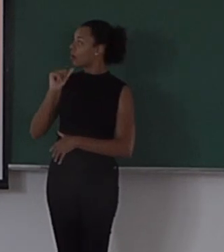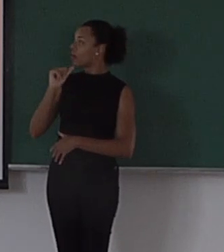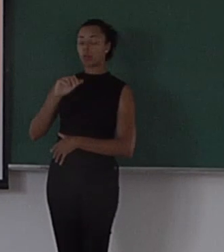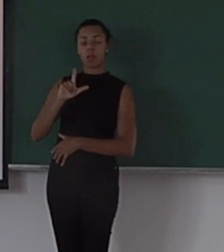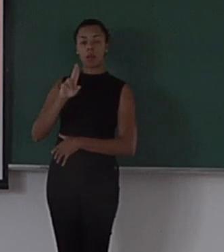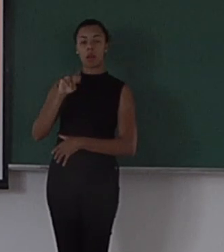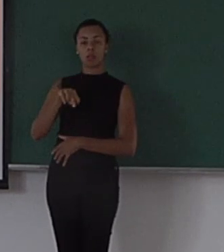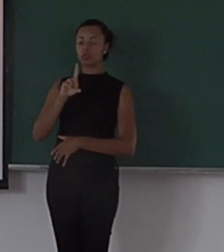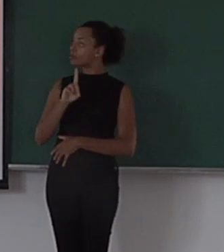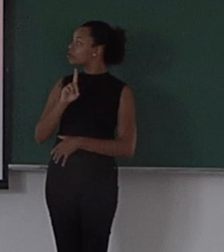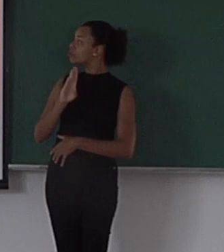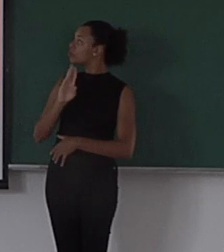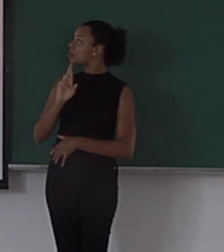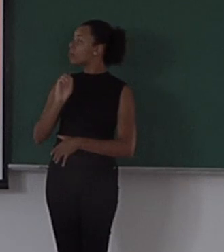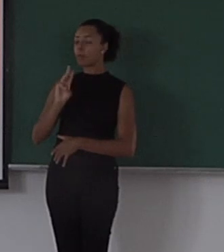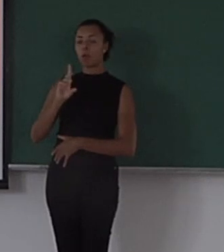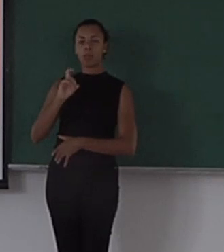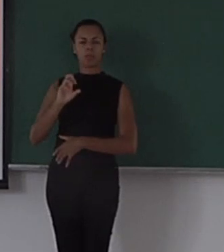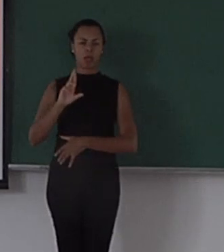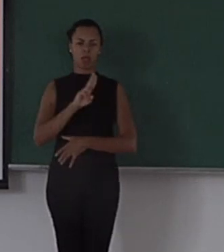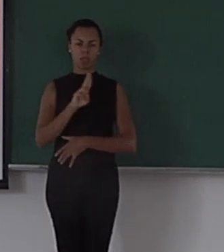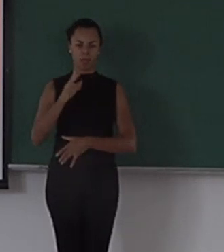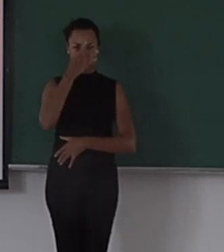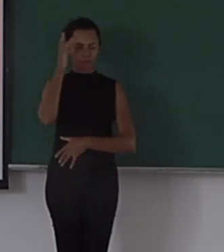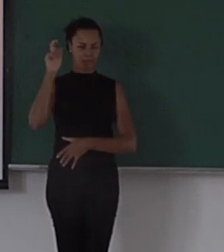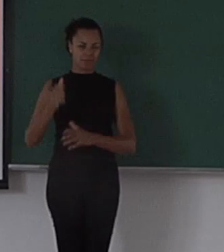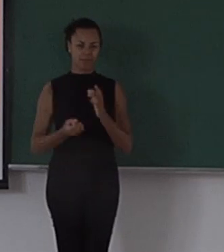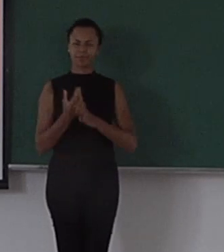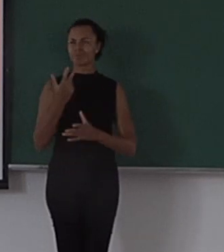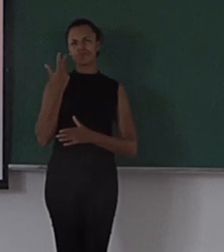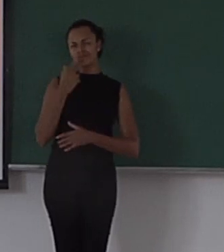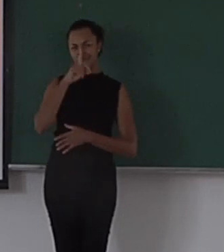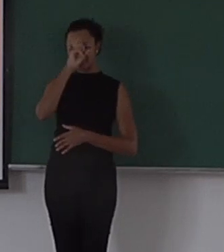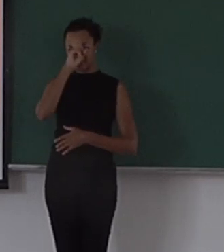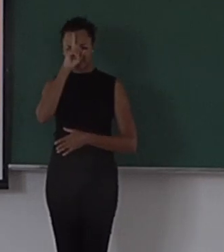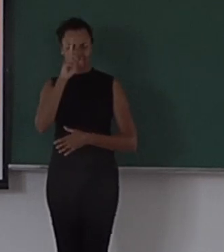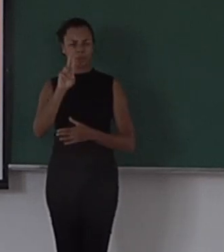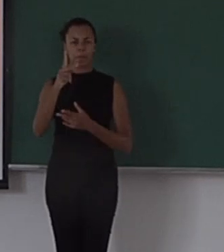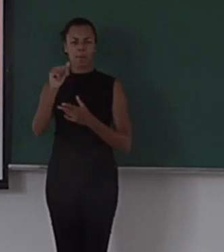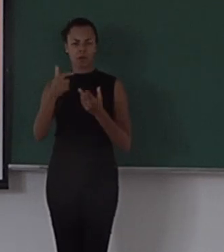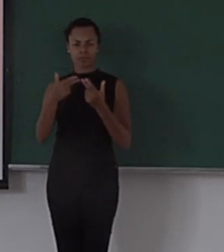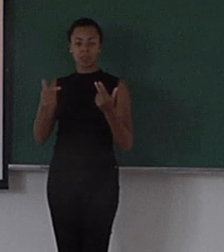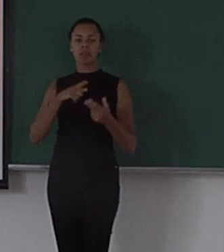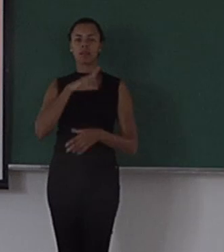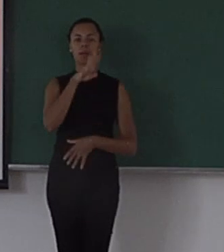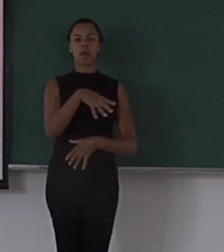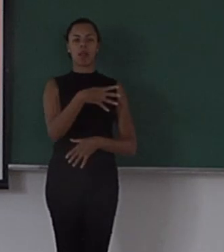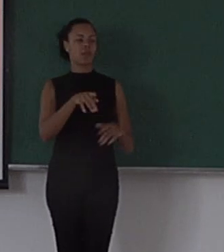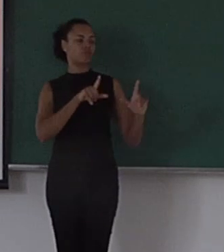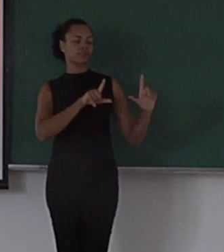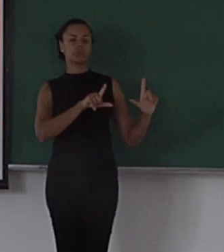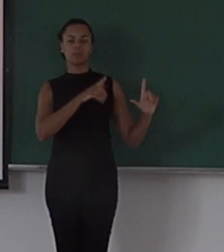quase sempre em todo pronto-socorro, hospital de pronto atendimento, urgência, emergência, tem essa tabelinha colada lá na parede